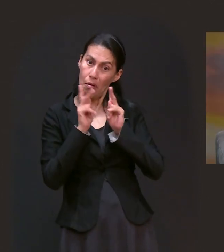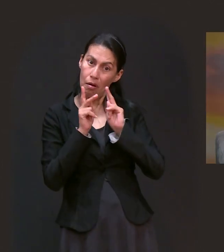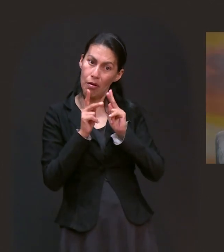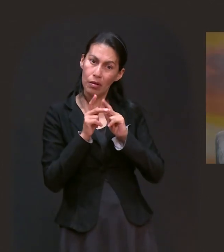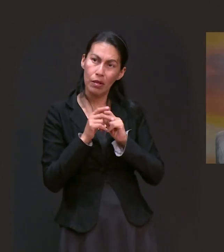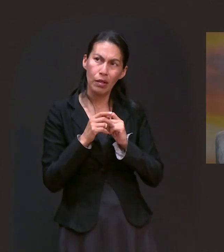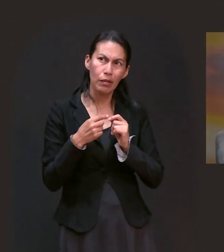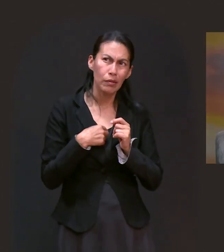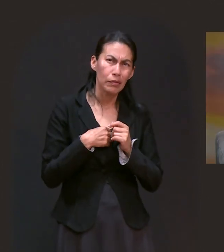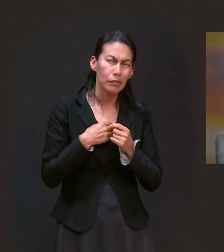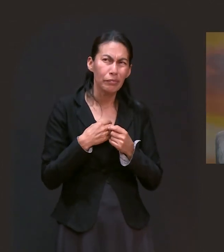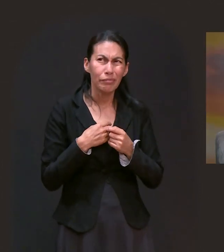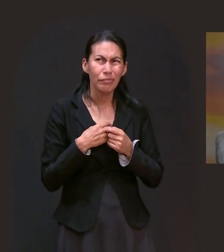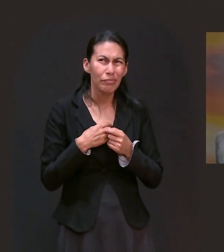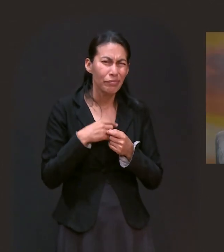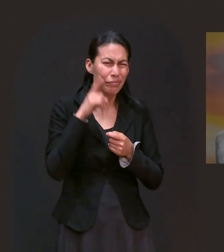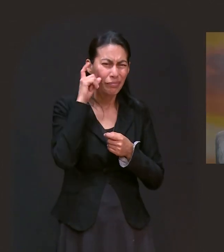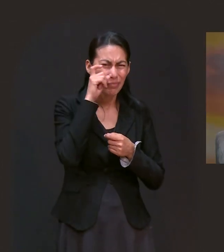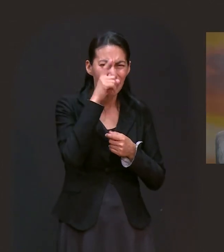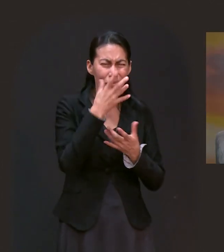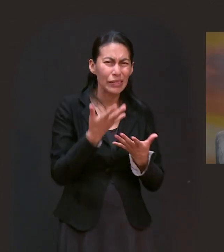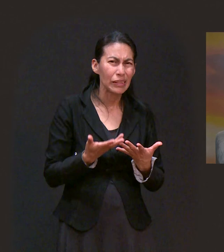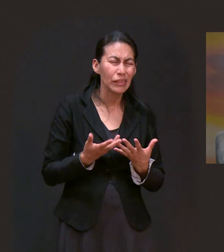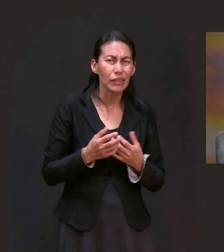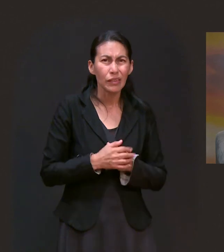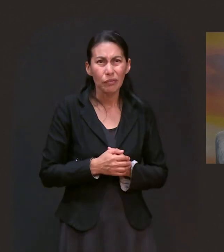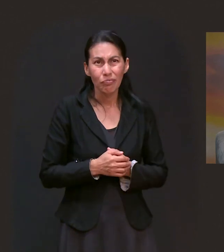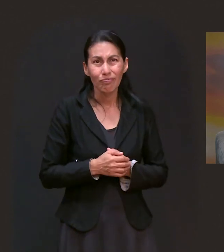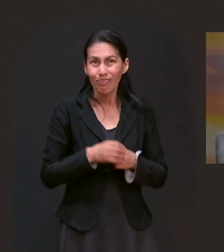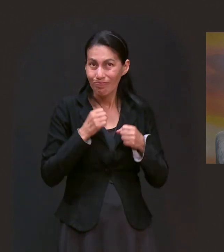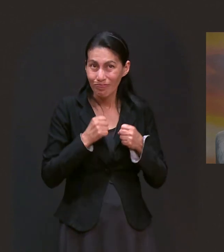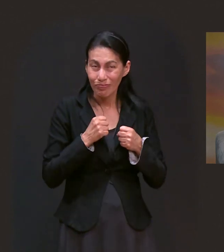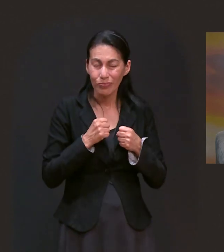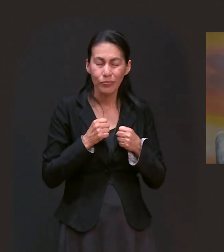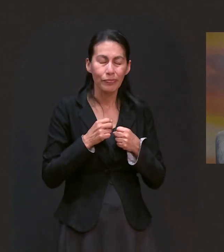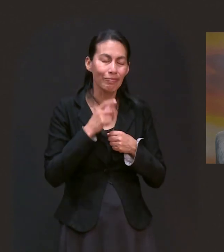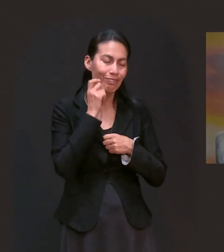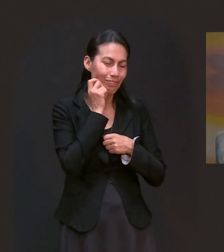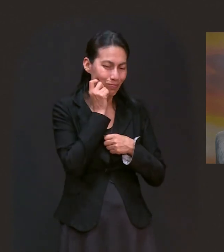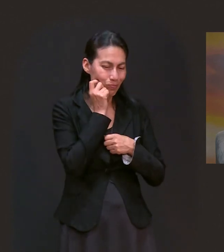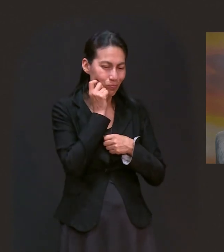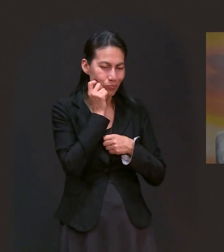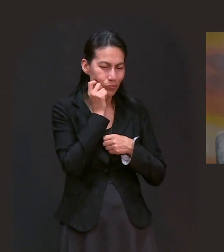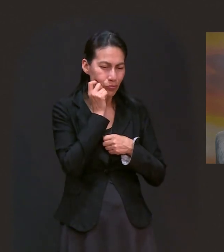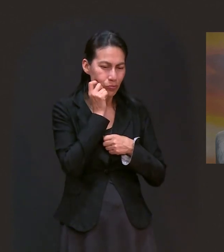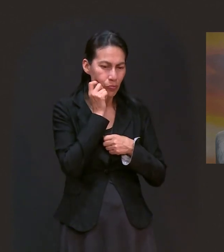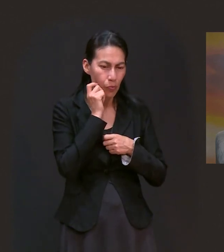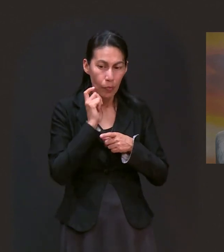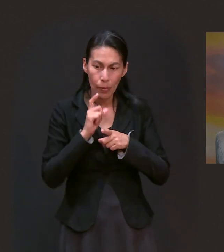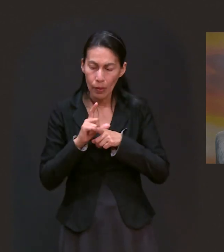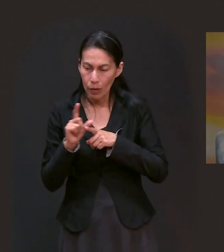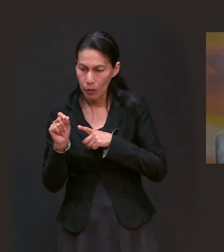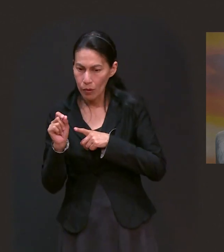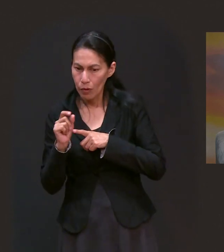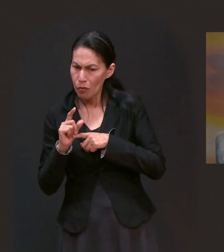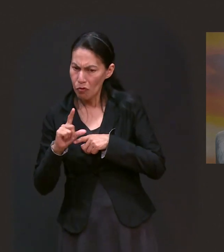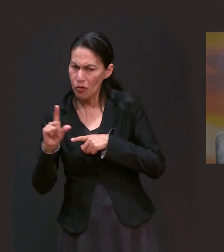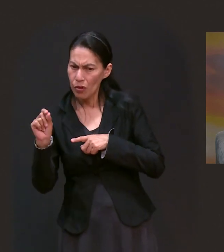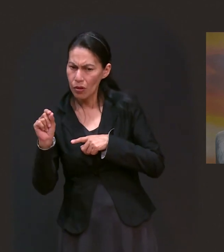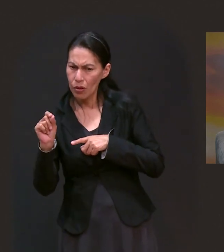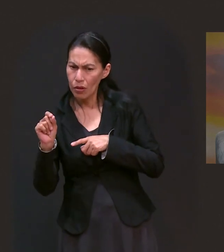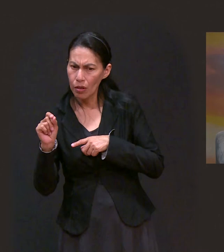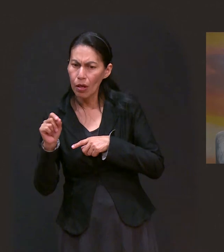estaba bien pero que como que no estaba seguro y salí y me dijeron